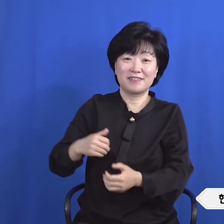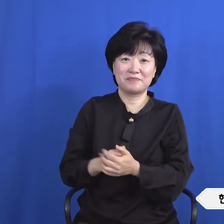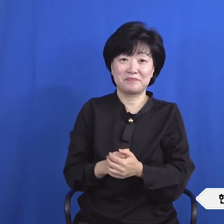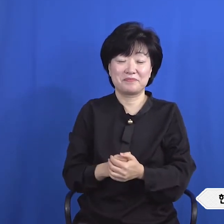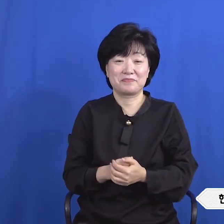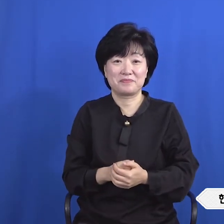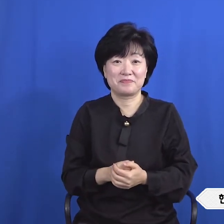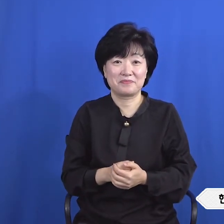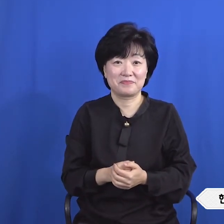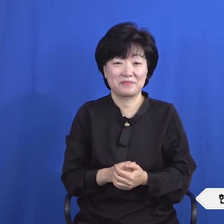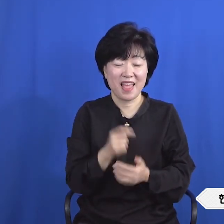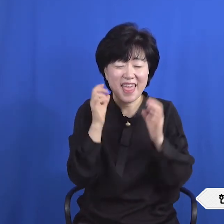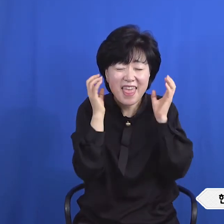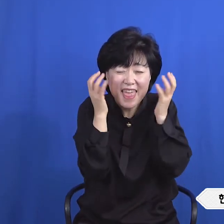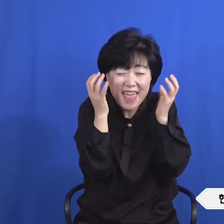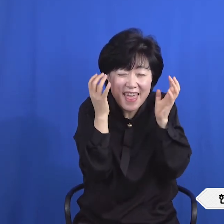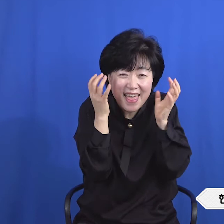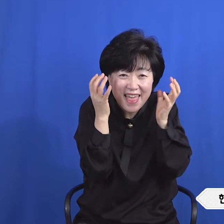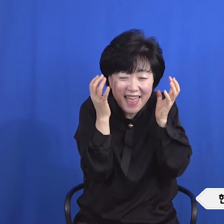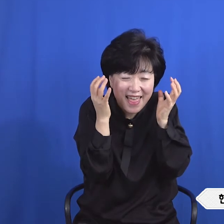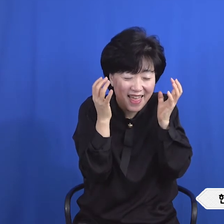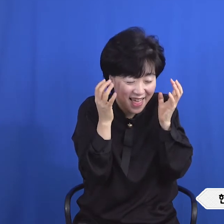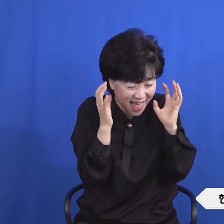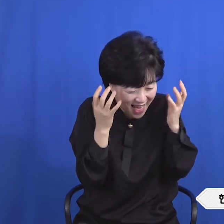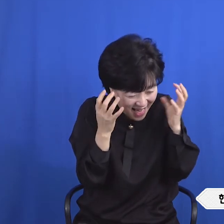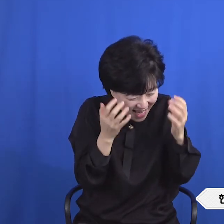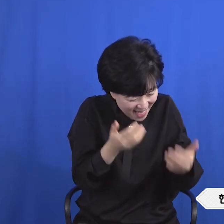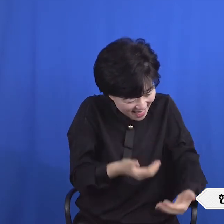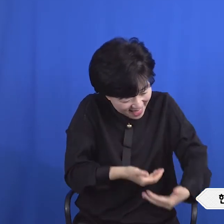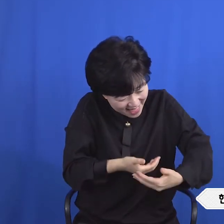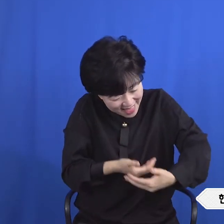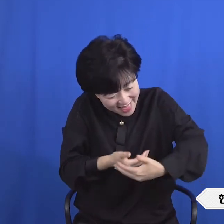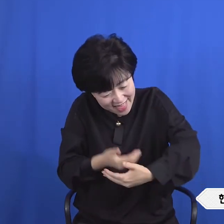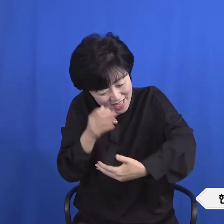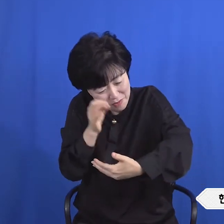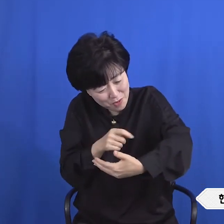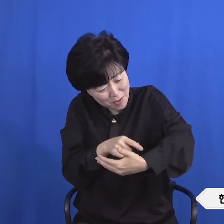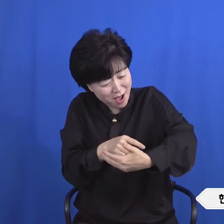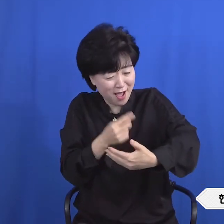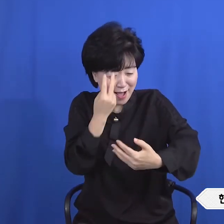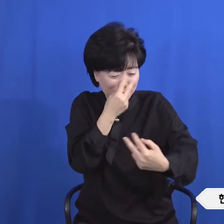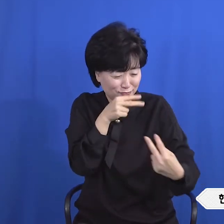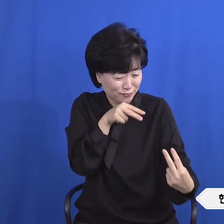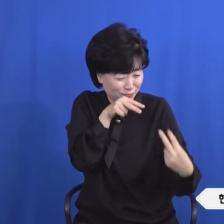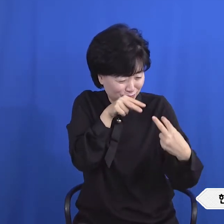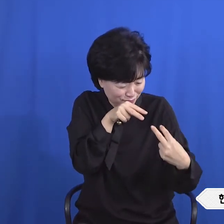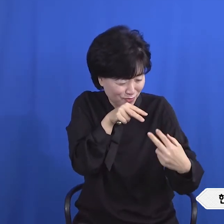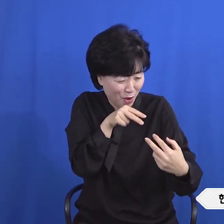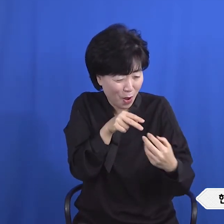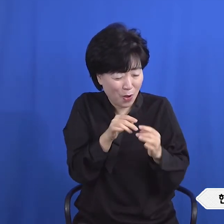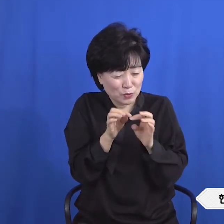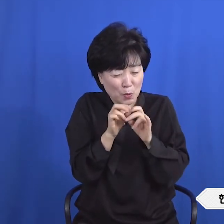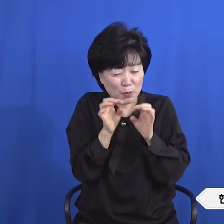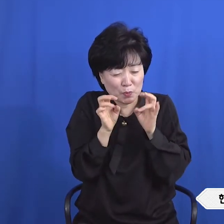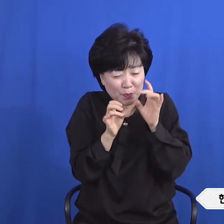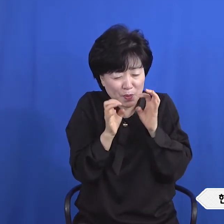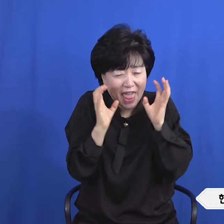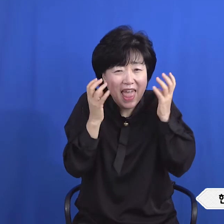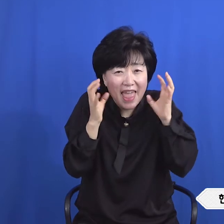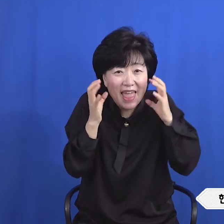방긋방긋 웃는 어린 그 갓난 아기를 내려다보면 벌써 눈을 맞추고